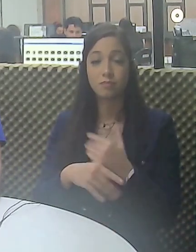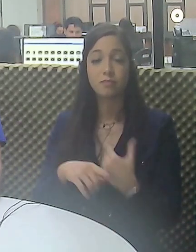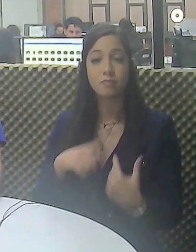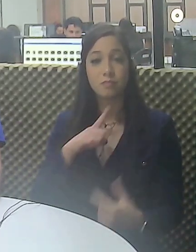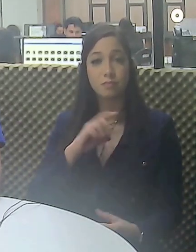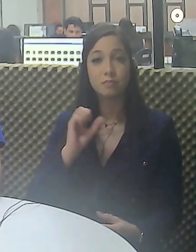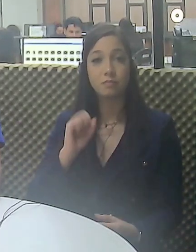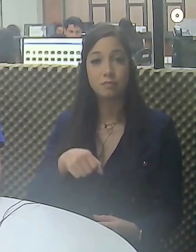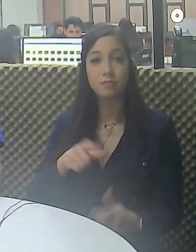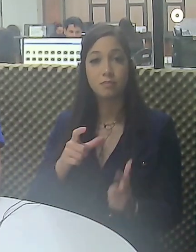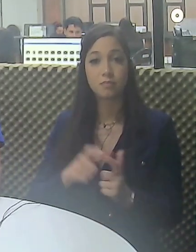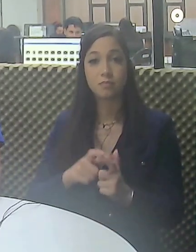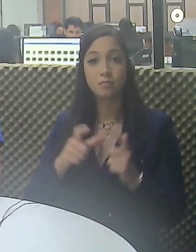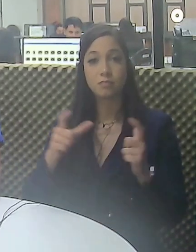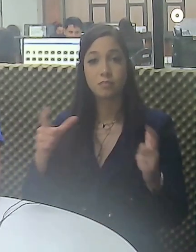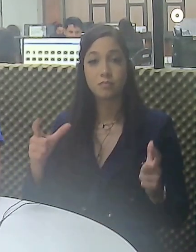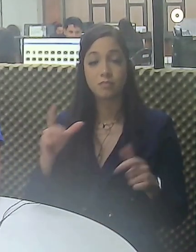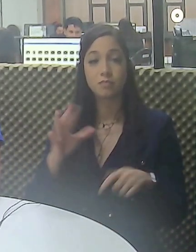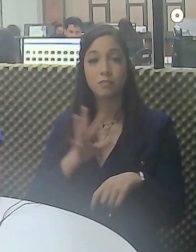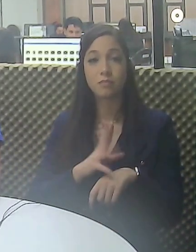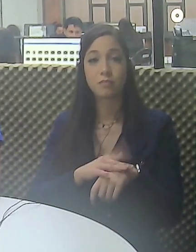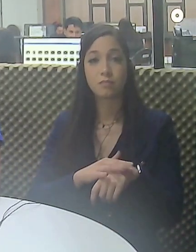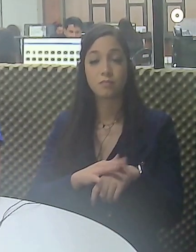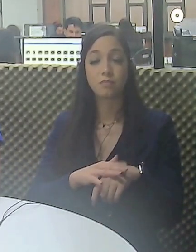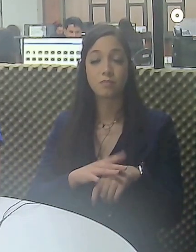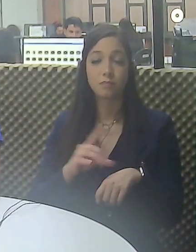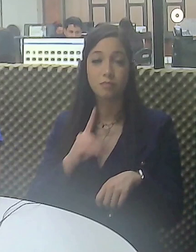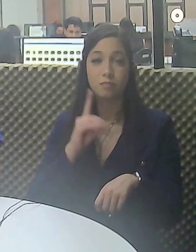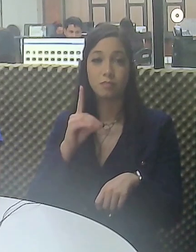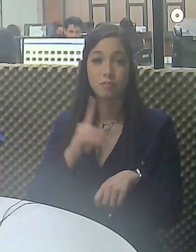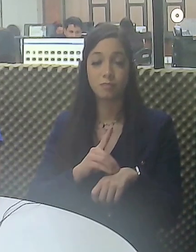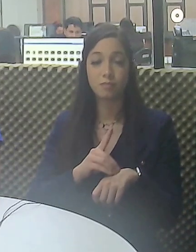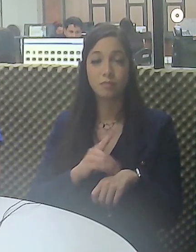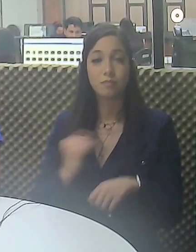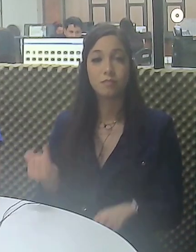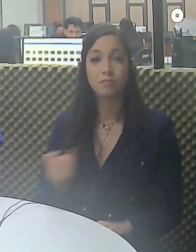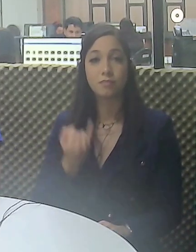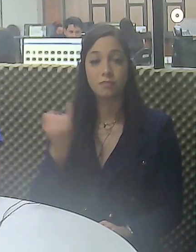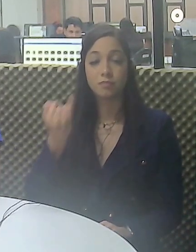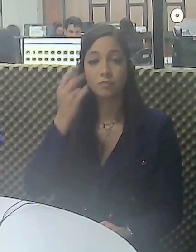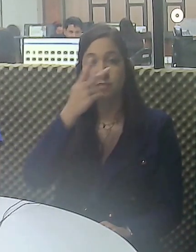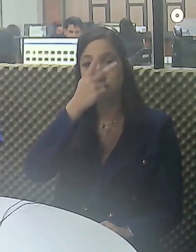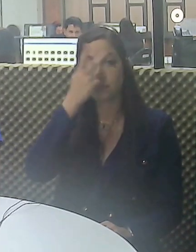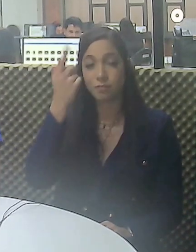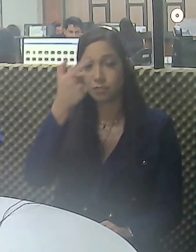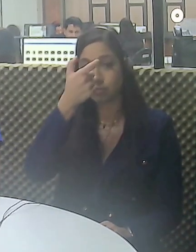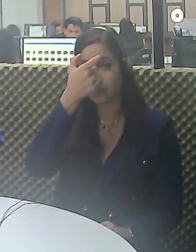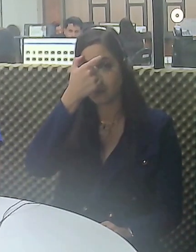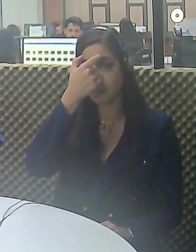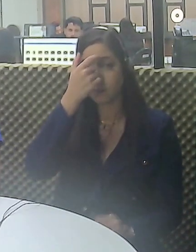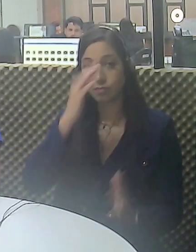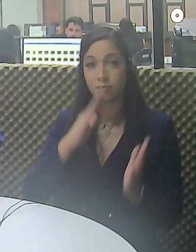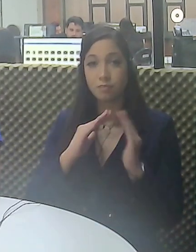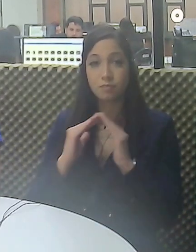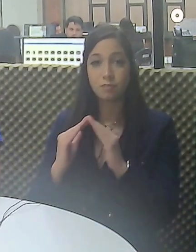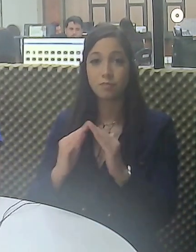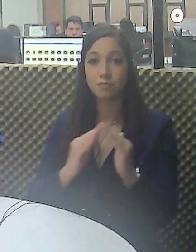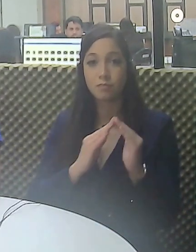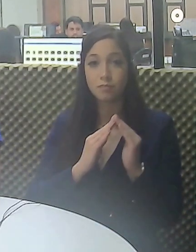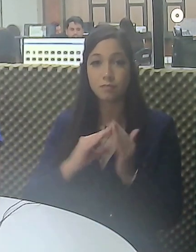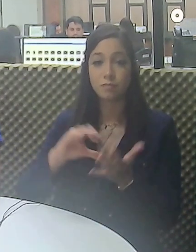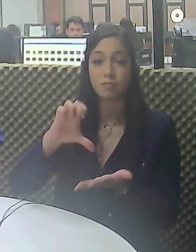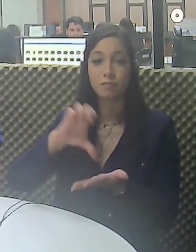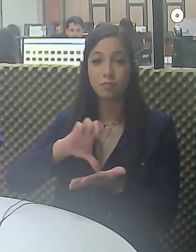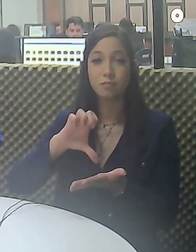um aumento no número de casos de focos, né? E é importante que as pessoas tenham consciência que o bairro tem um ecoponto